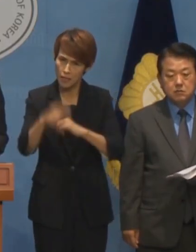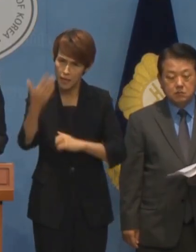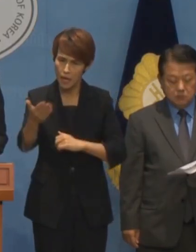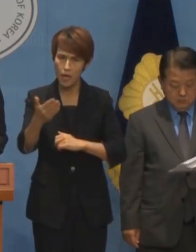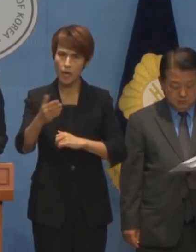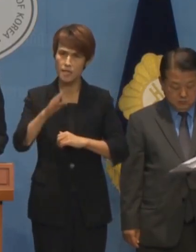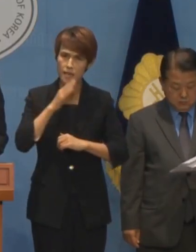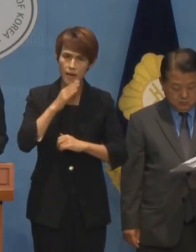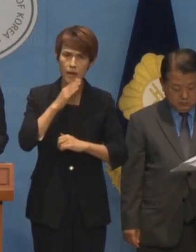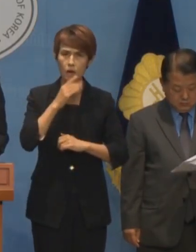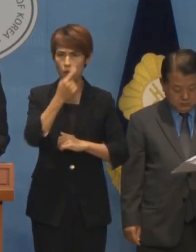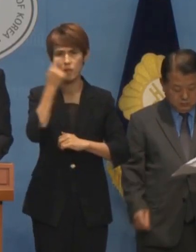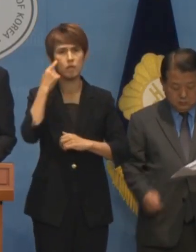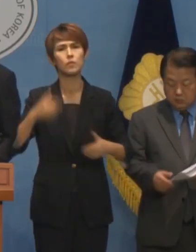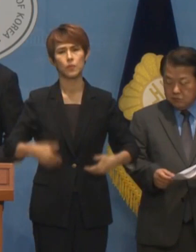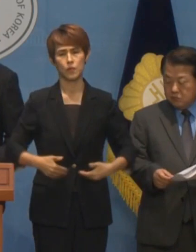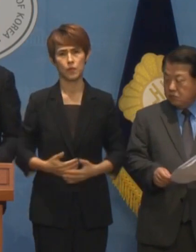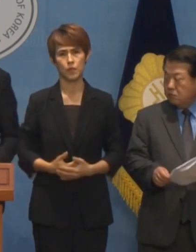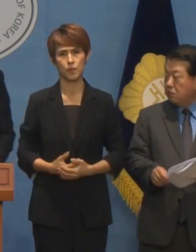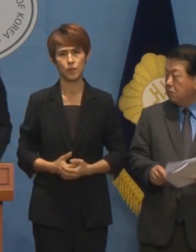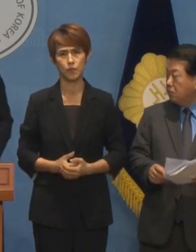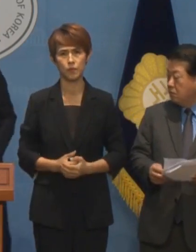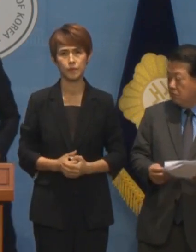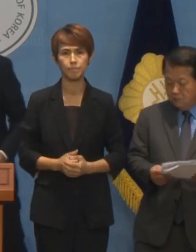반드시 사실 확인을 해야 합니다.